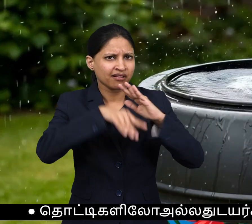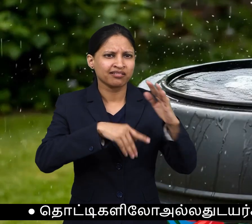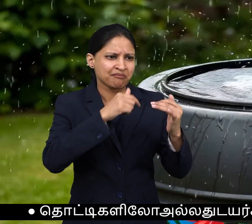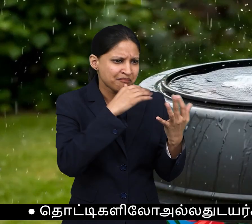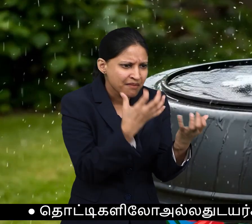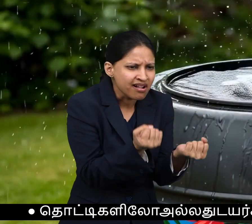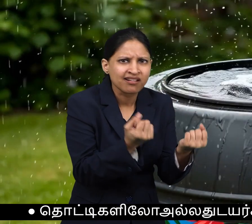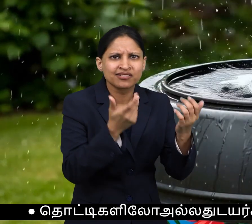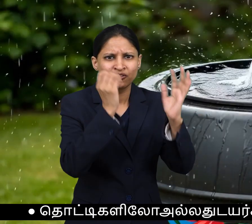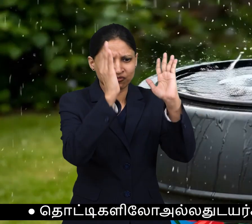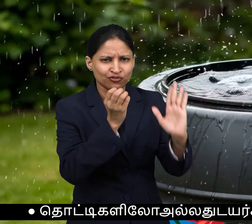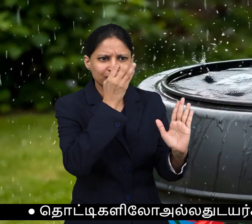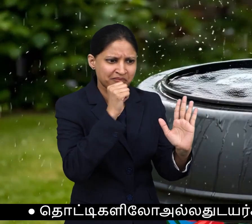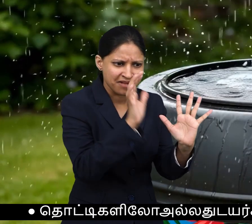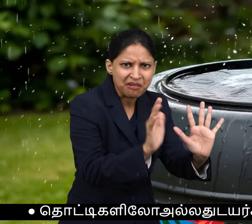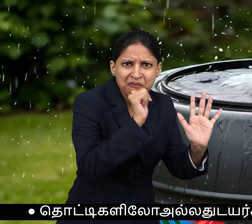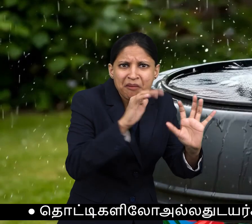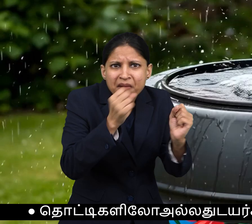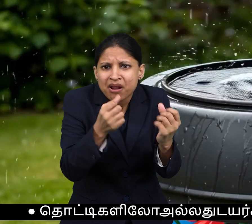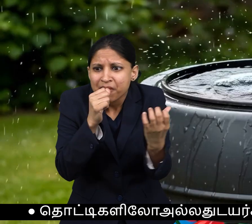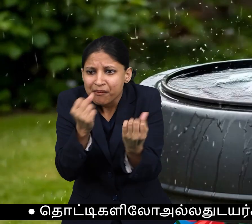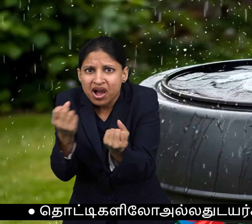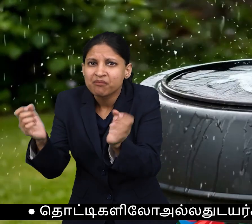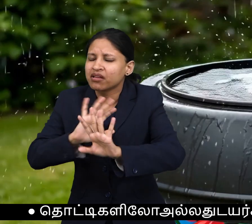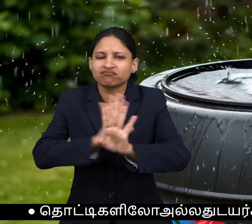தொட்டிகளிலோ அல்லது டயர்களிலோ தண்ணீர் தேங்க விடாதீர்கள்.